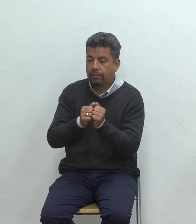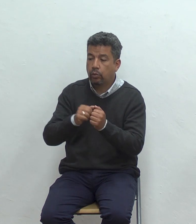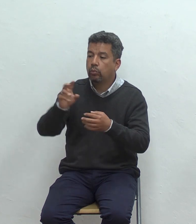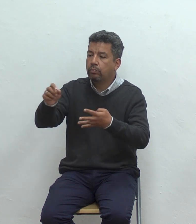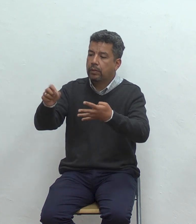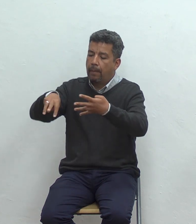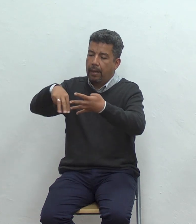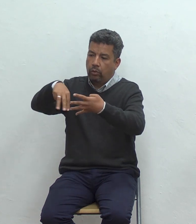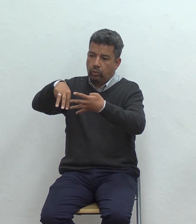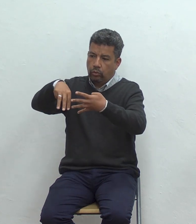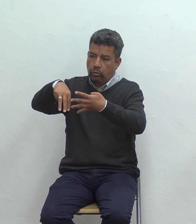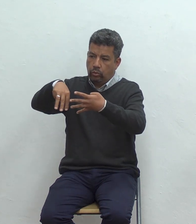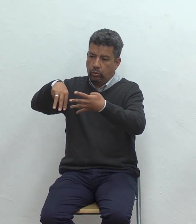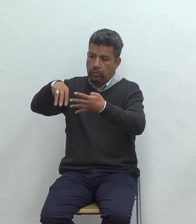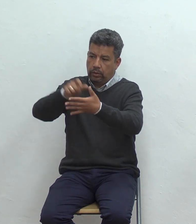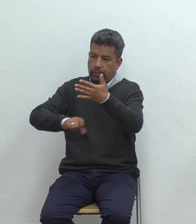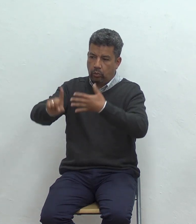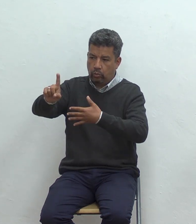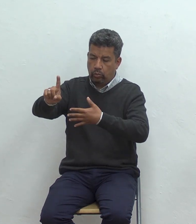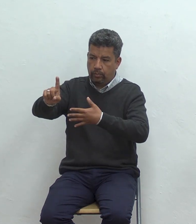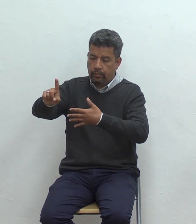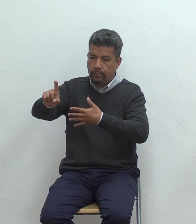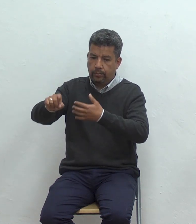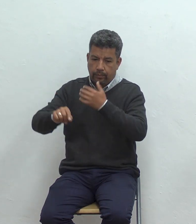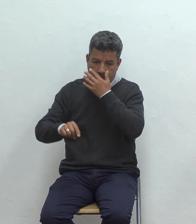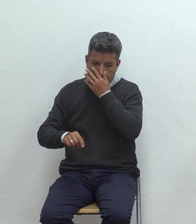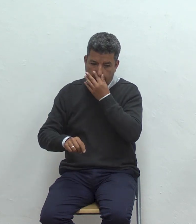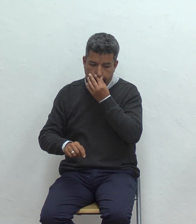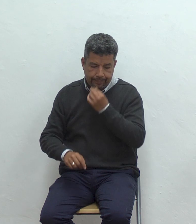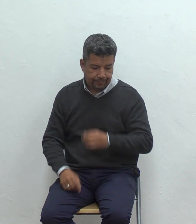Marcos, capítulo 1.